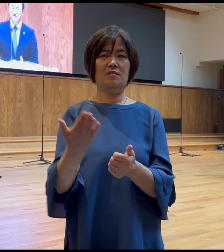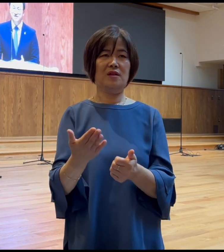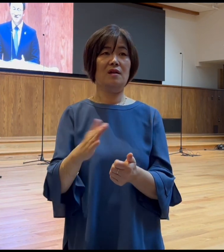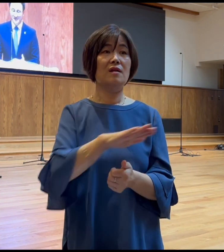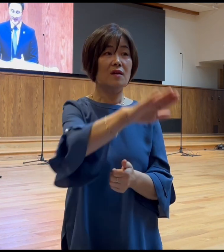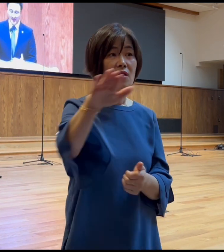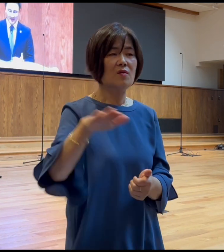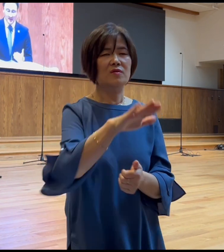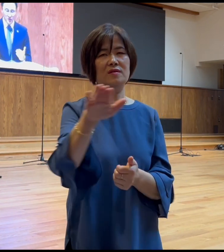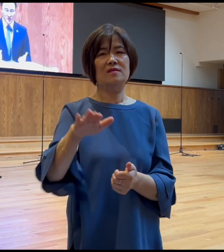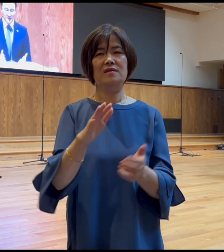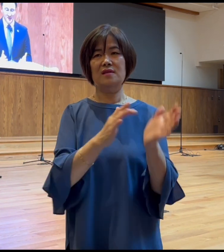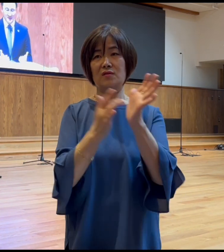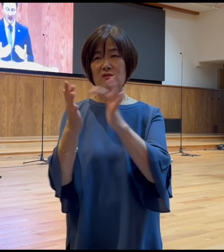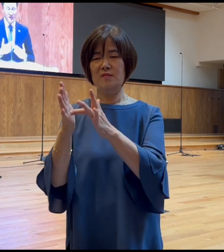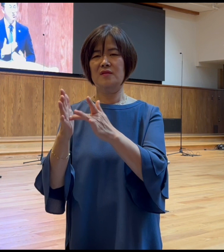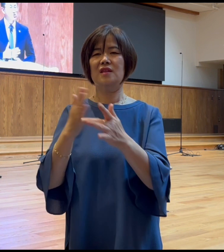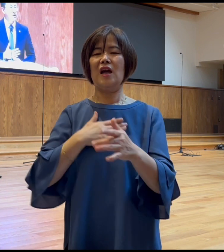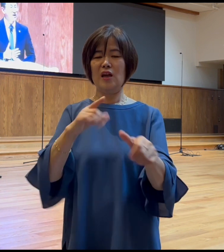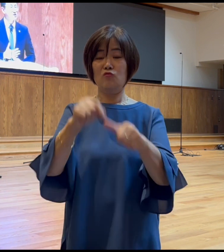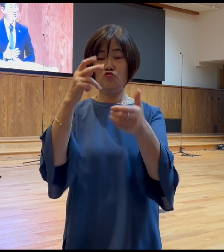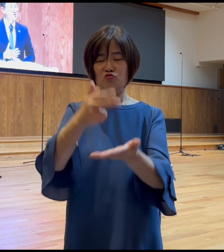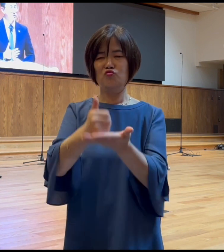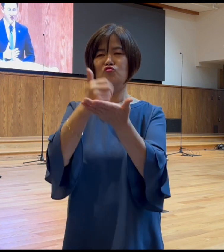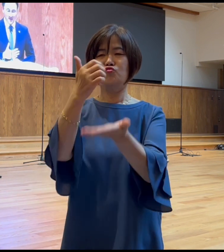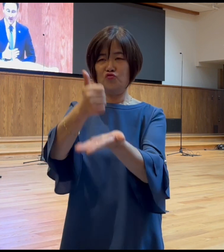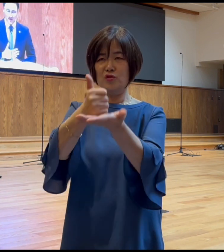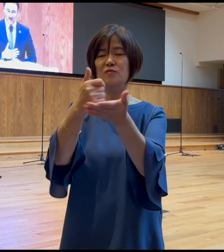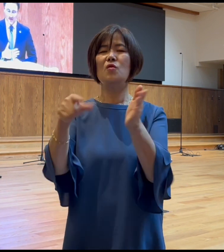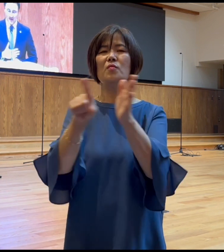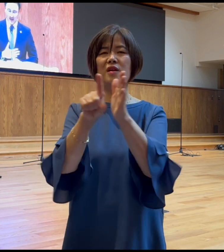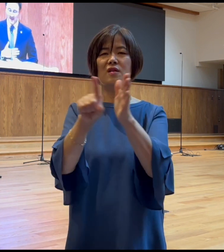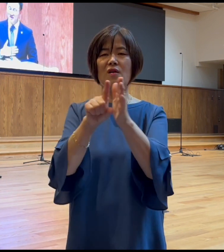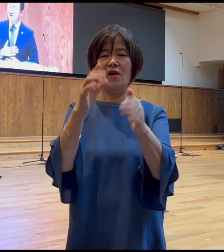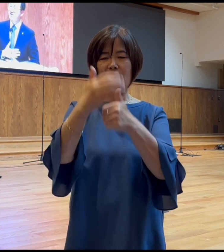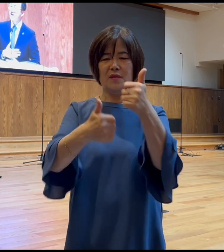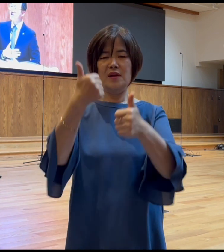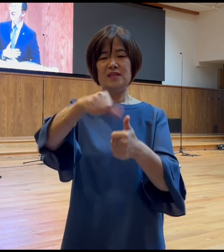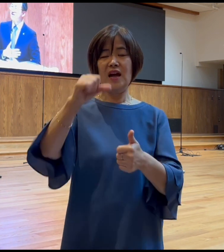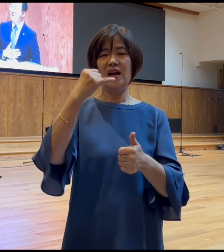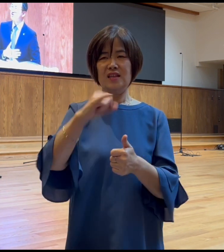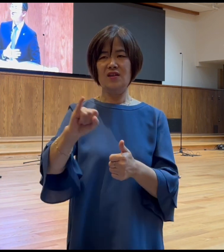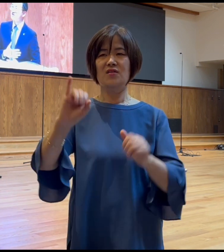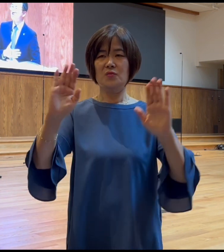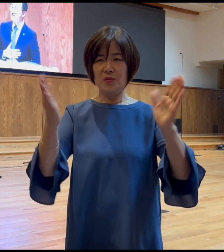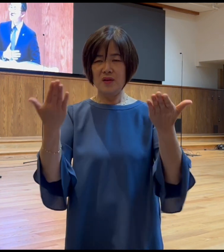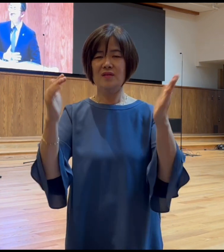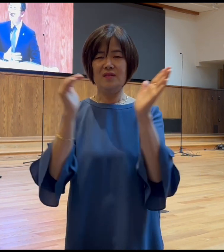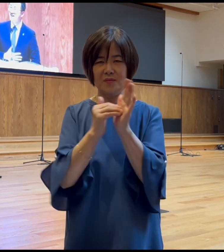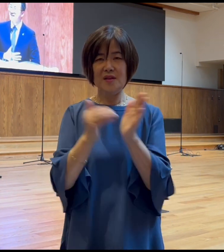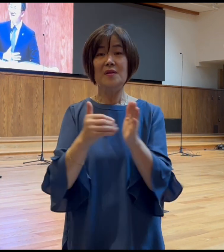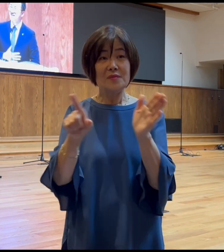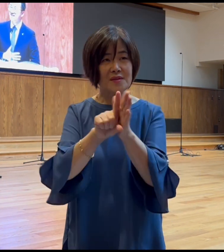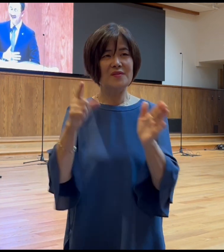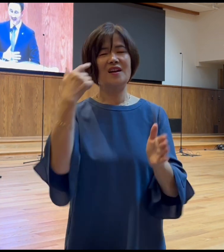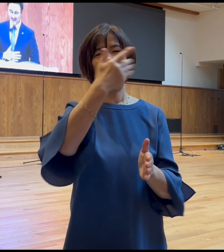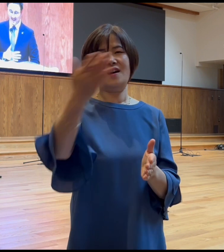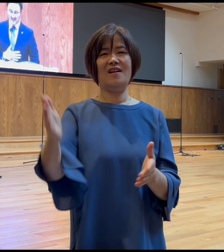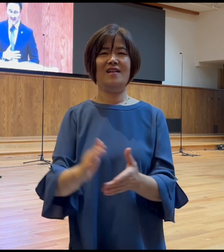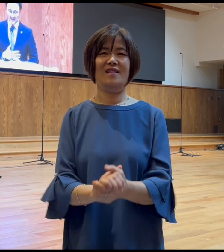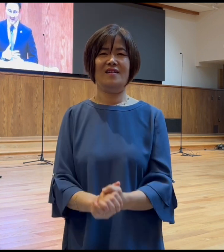여러분은 예수님을 나의 구주와 주님으로 믿어 하나님의 자녀가 되었음을 믿으십니까?